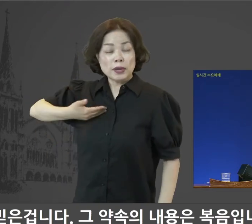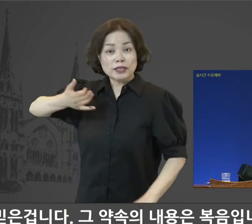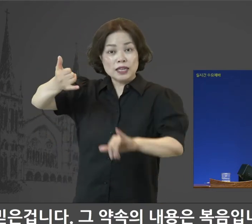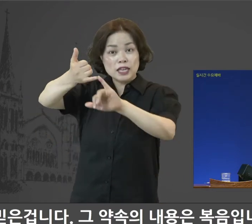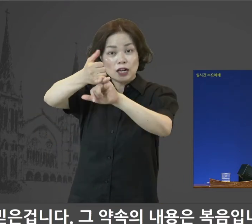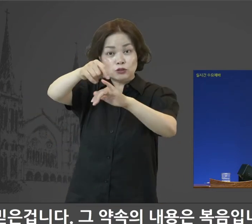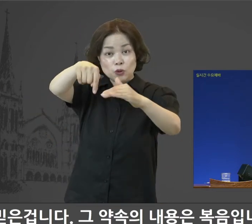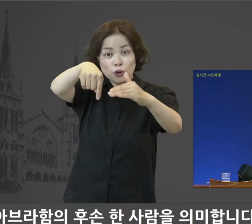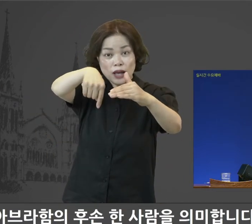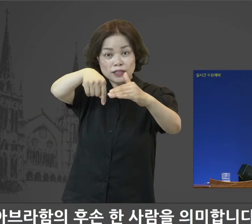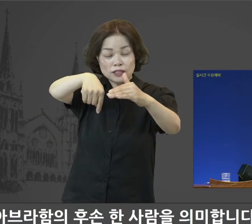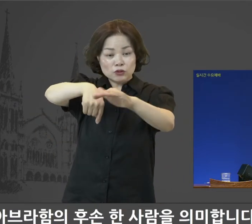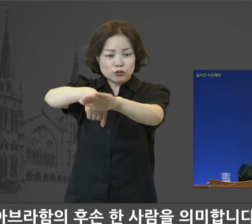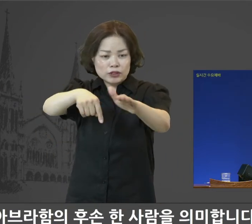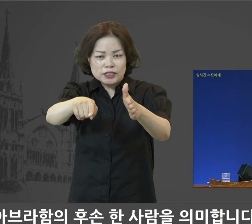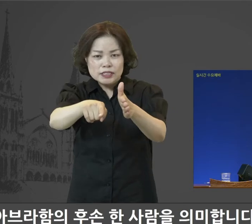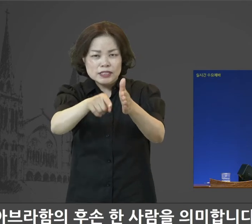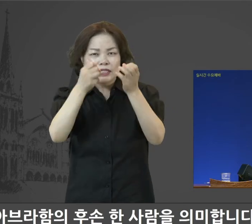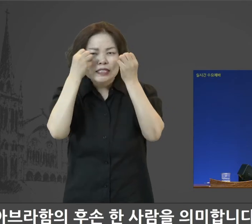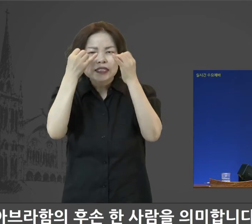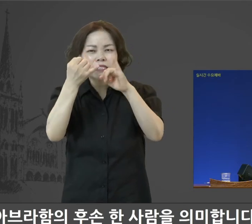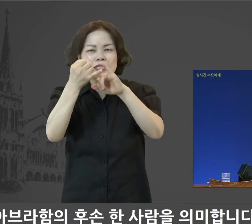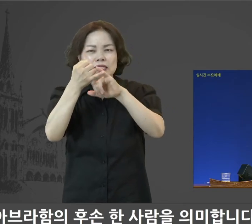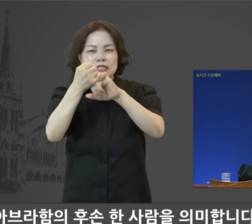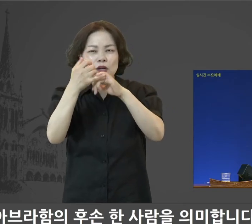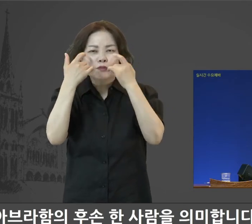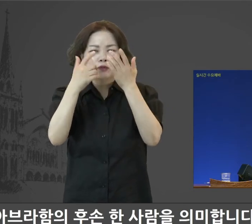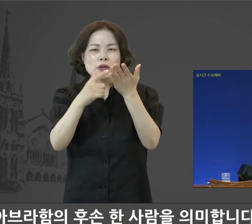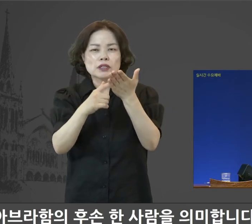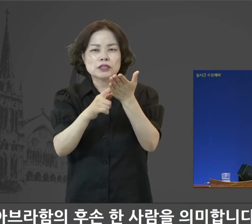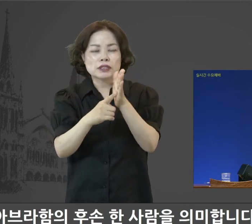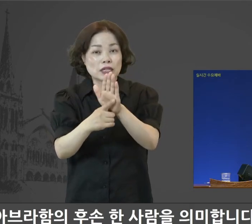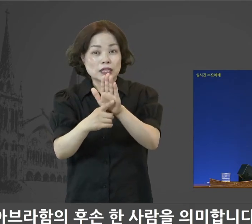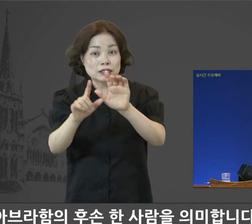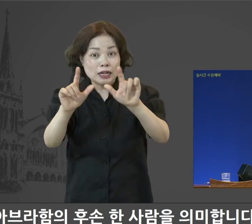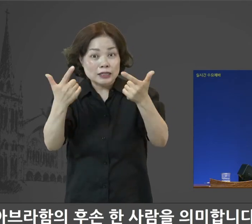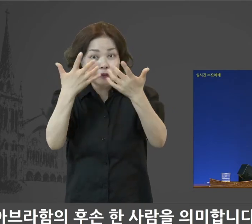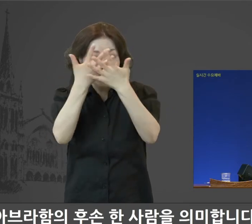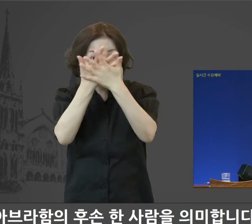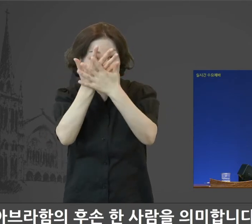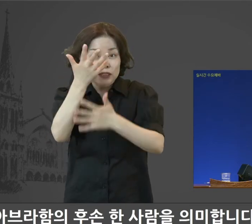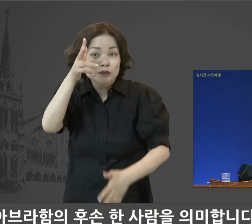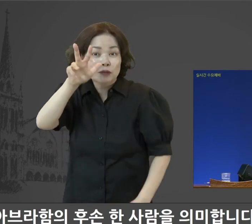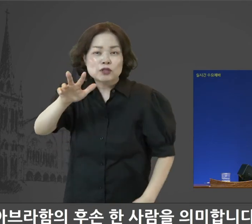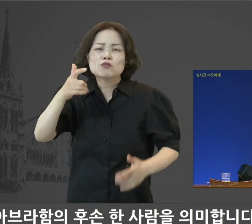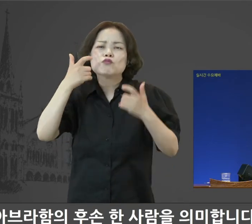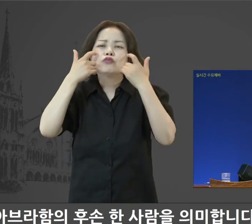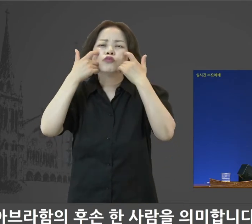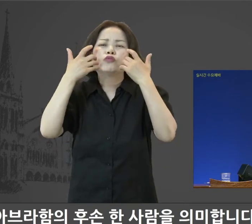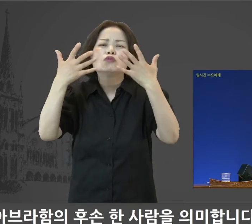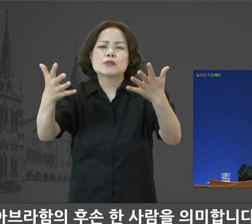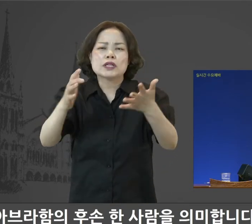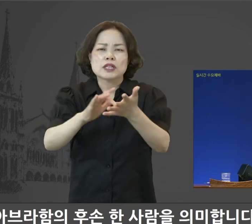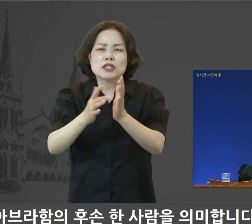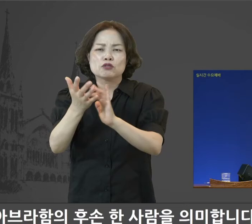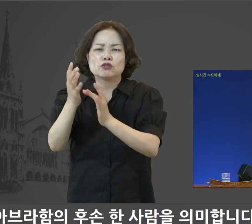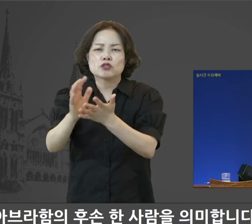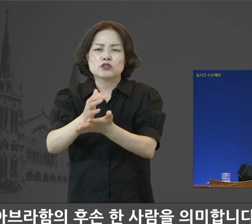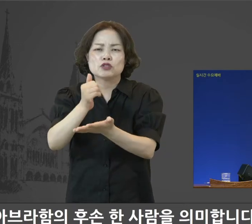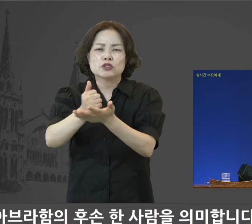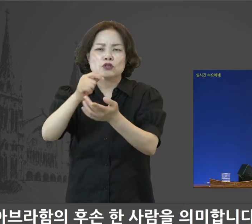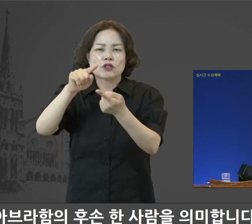약속 안에는 우리 신약처럼 분명하진 않지만 다소 희미하지만 분명히 예수님에